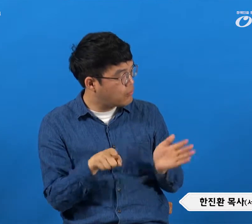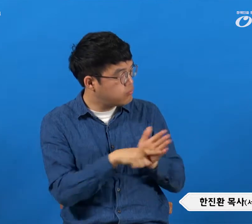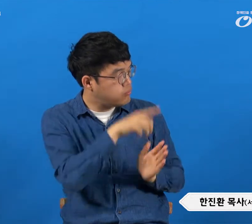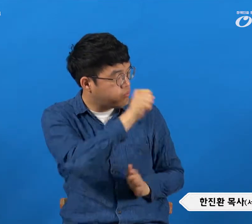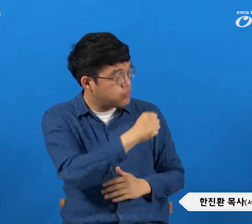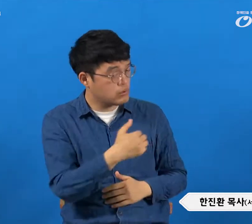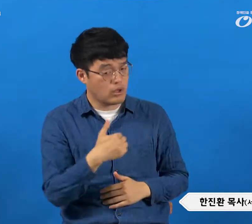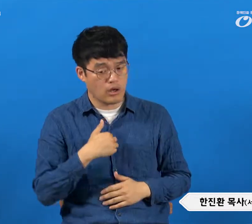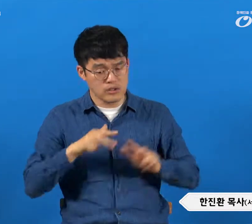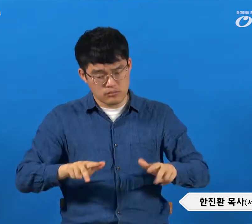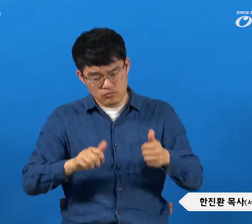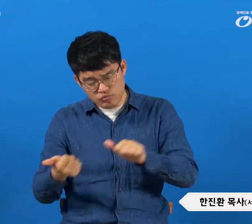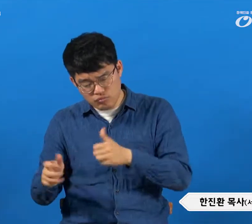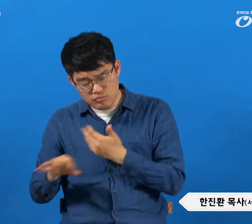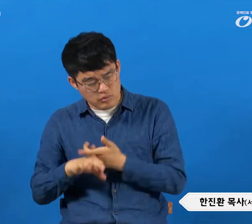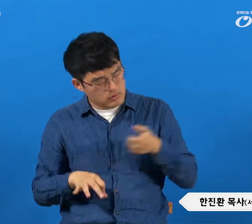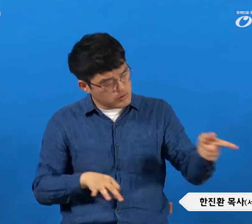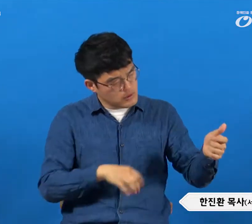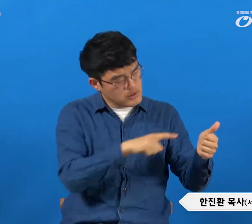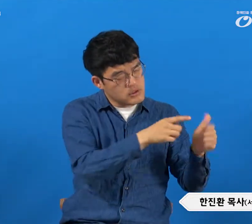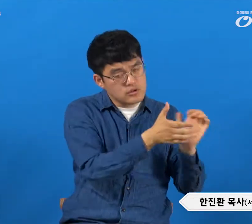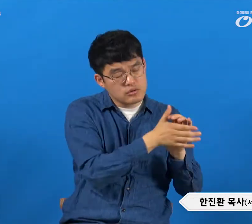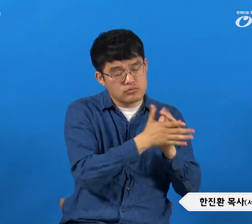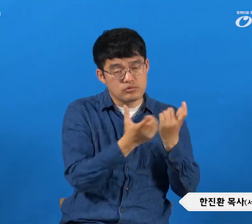죽는다 해도 내가 그런 말 할 수 있을까?